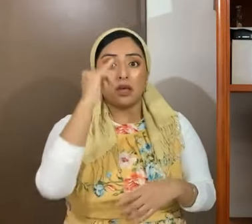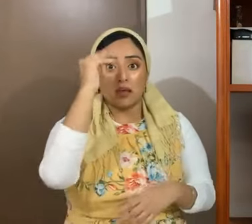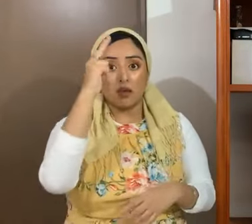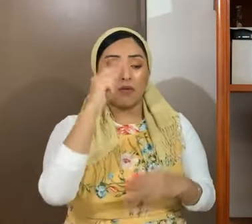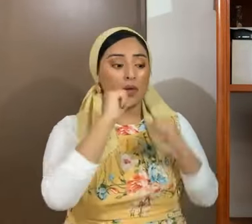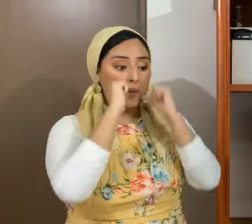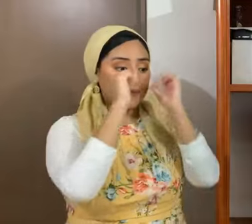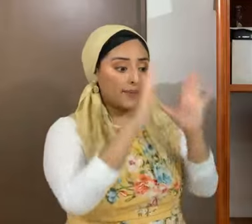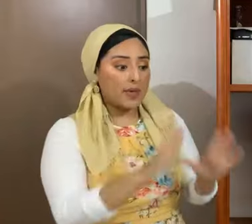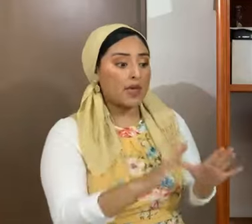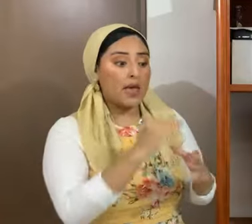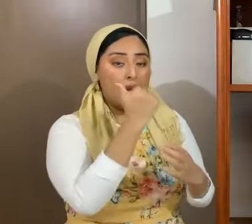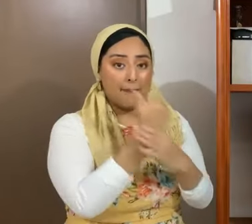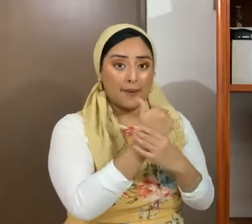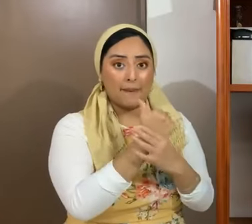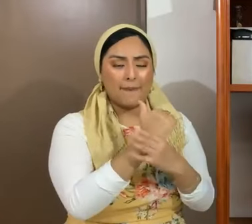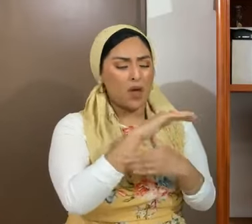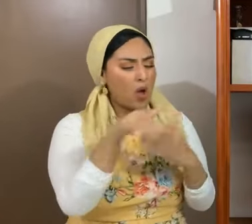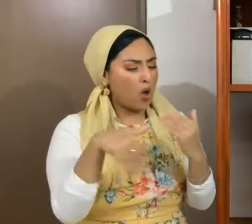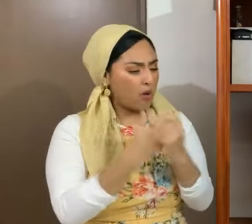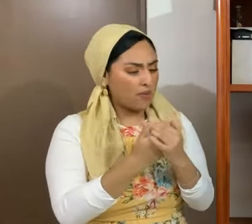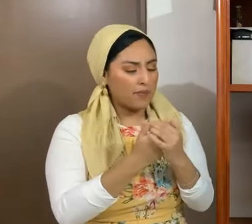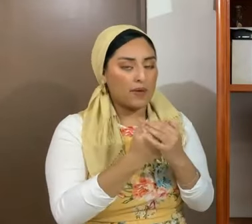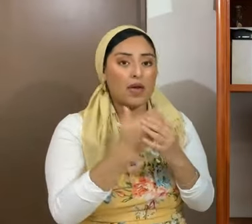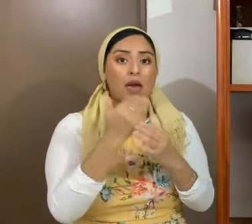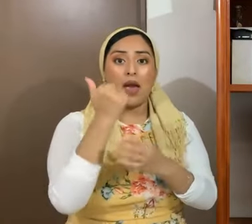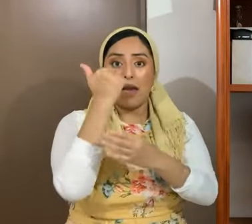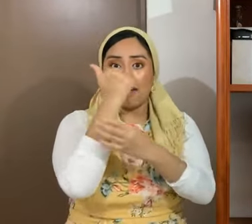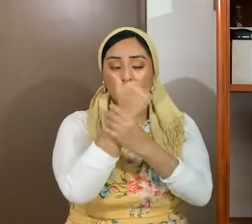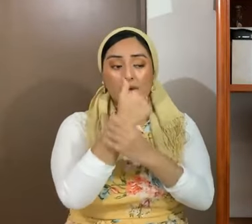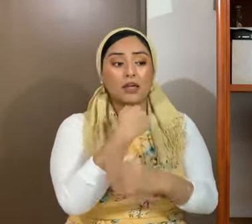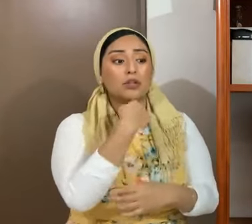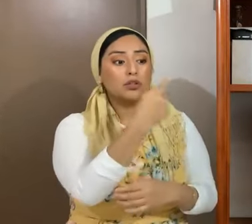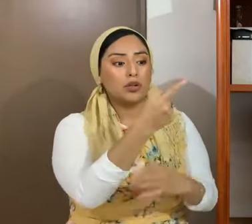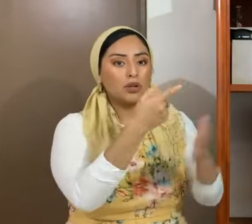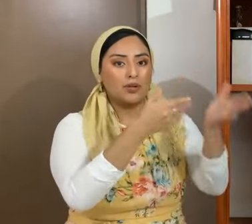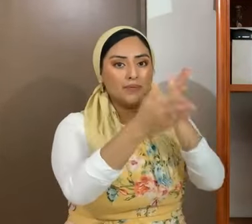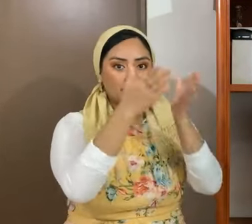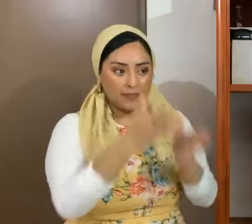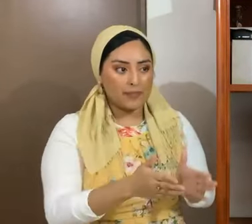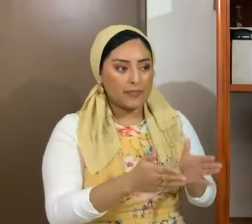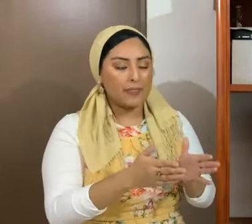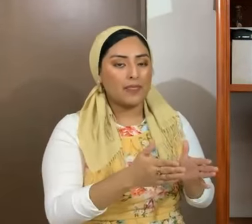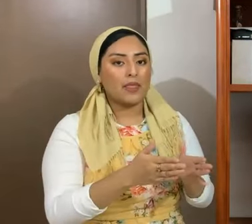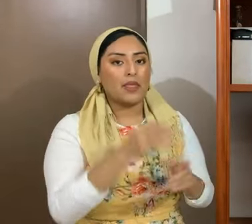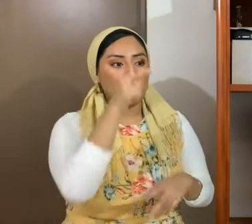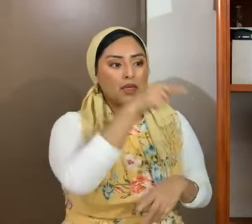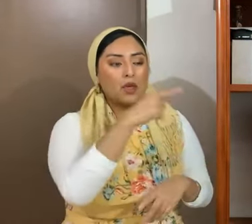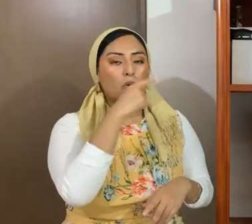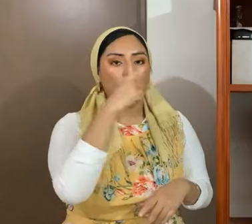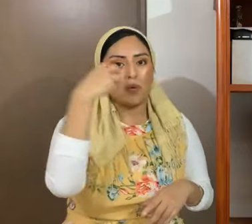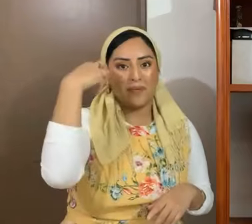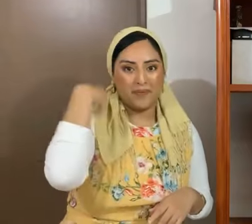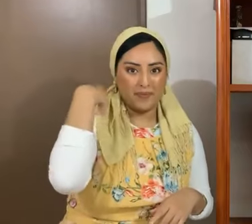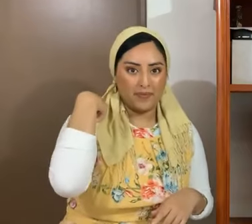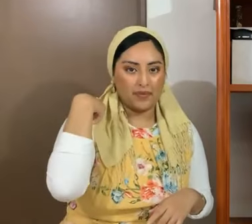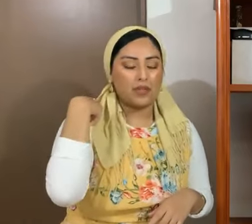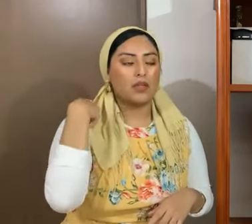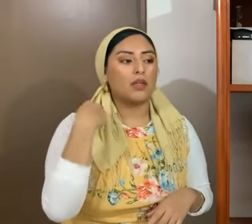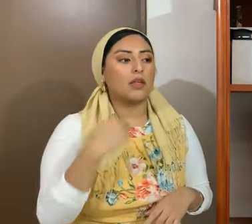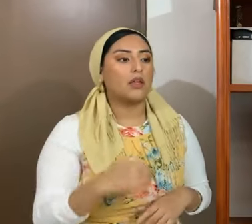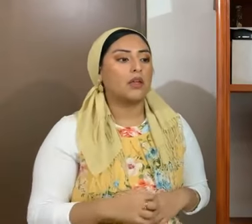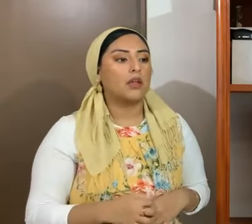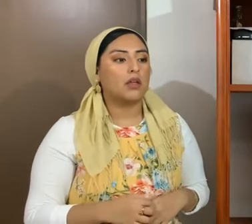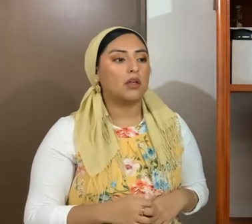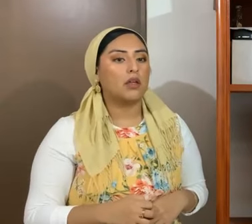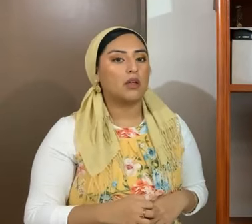había bendecido a Abraham en todo. Y dijo Abraham a un criado suyo, el más viejo de su casa, que era el que gobernaba en todo lo que tenía, pon ahora